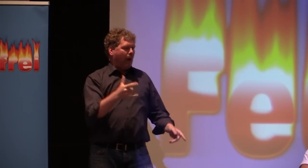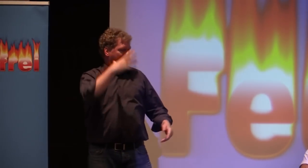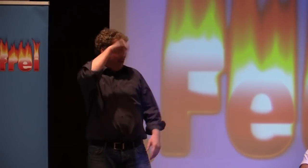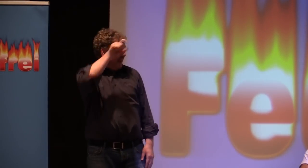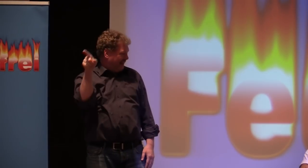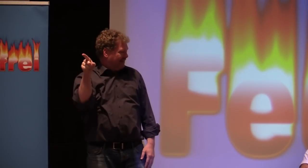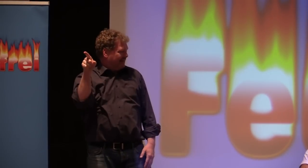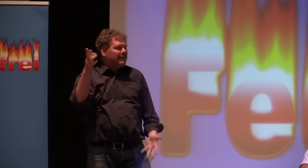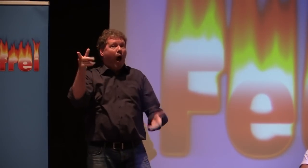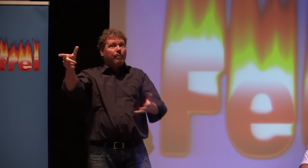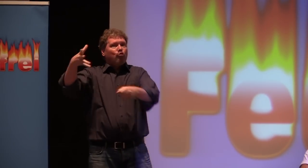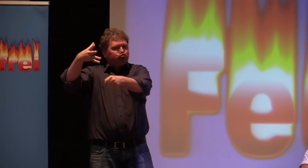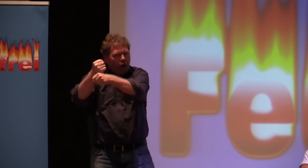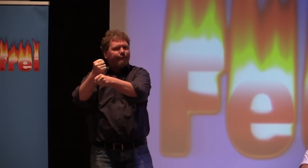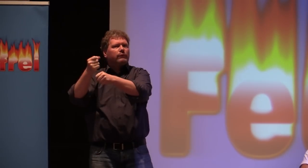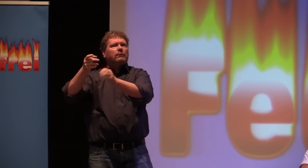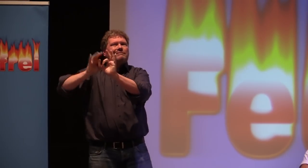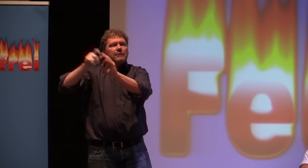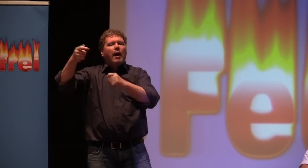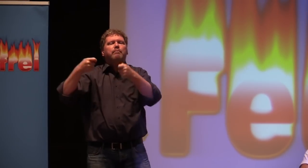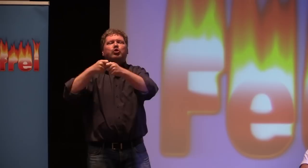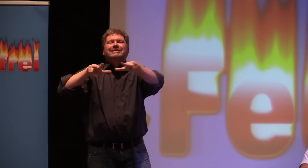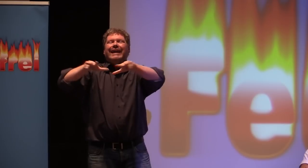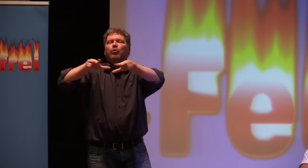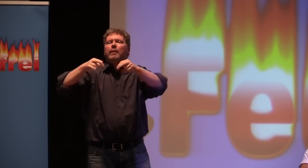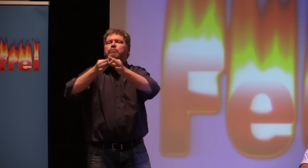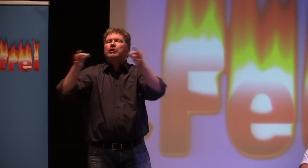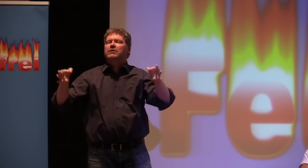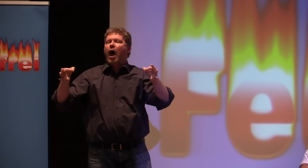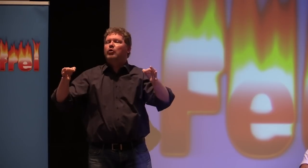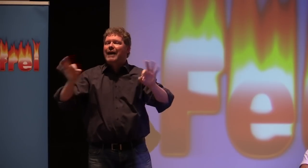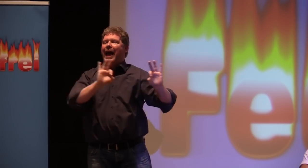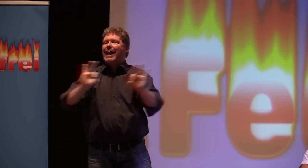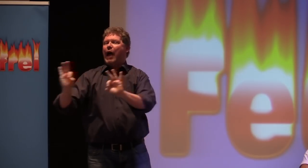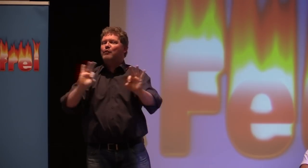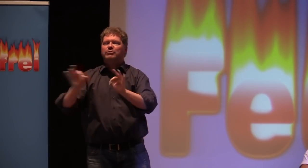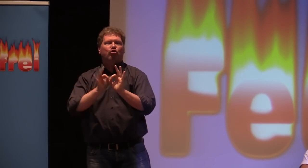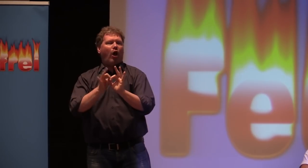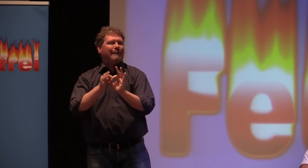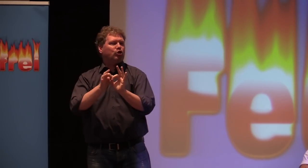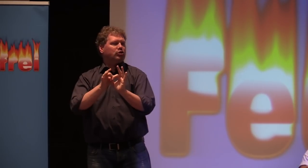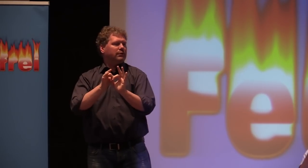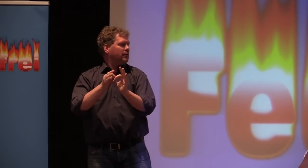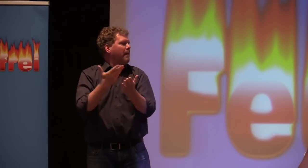mal. Gerade wurde ja zum Beispiel Jomma angesprochen und die schaffen es, oder wir haben es zum Beispiel hinbekommen, auch